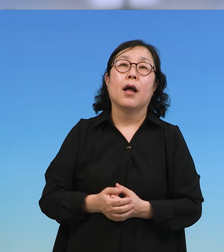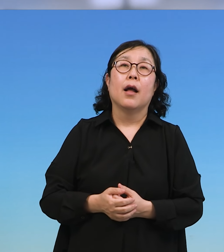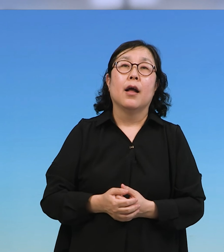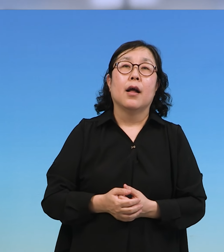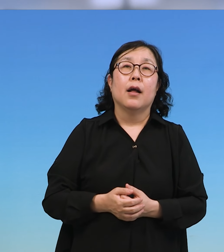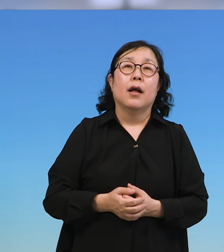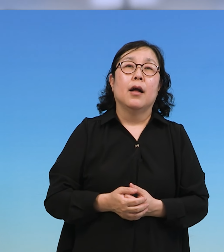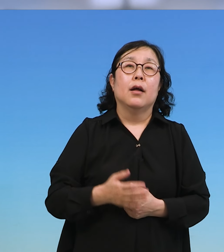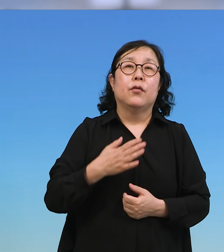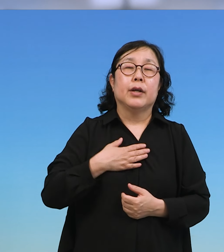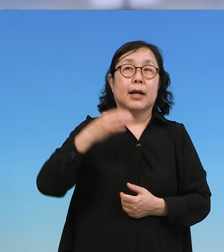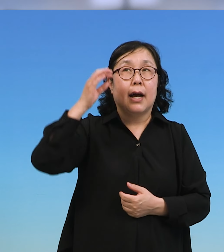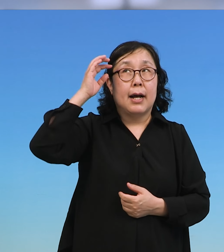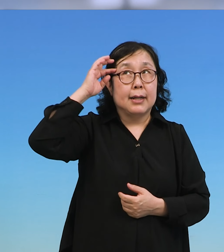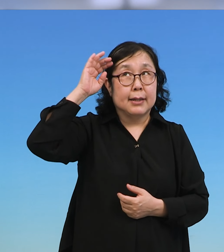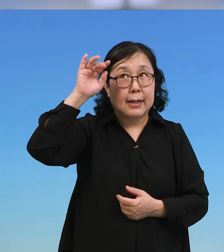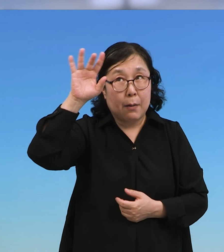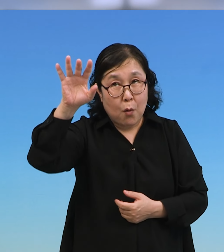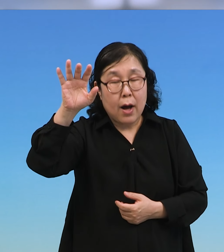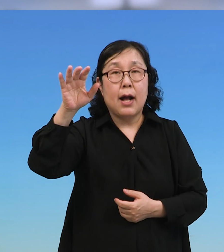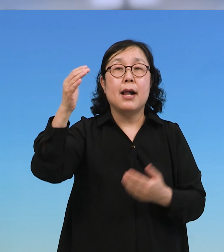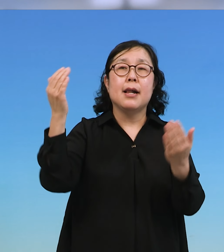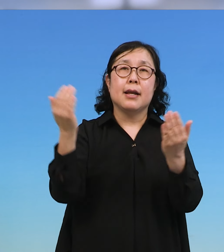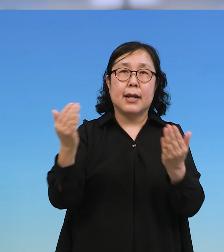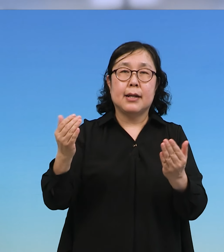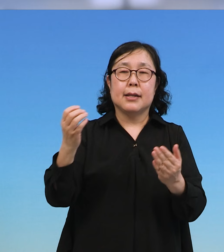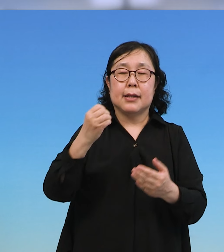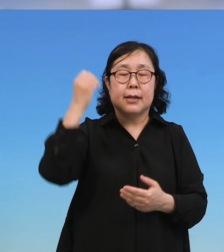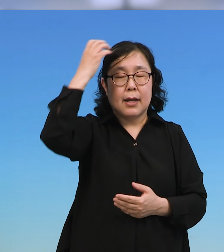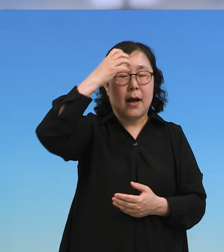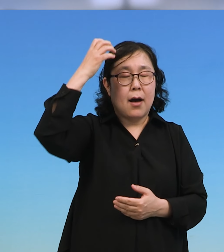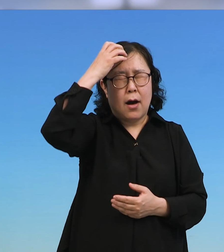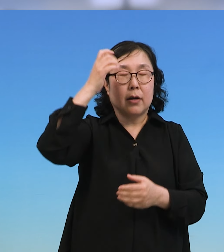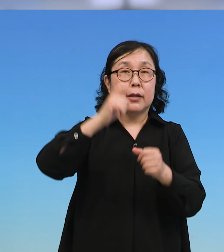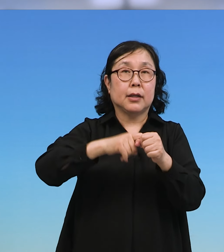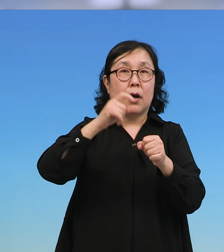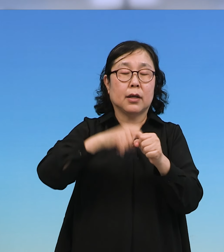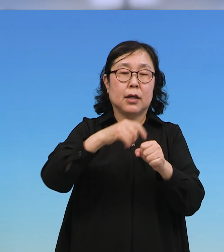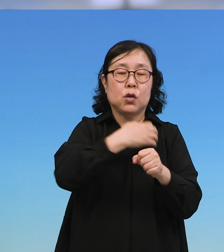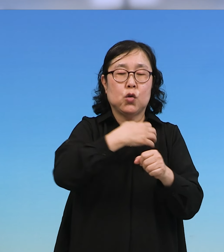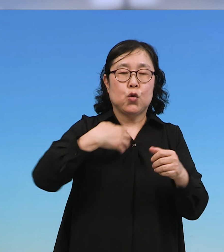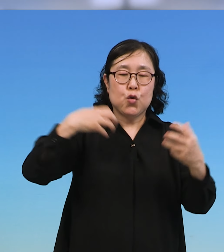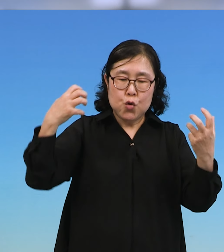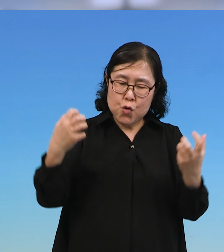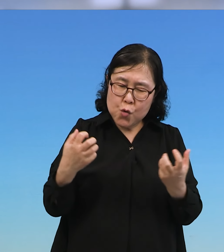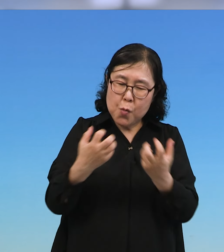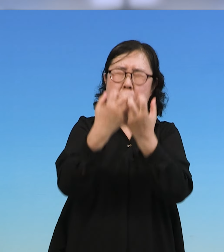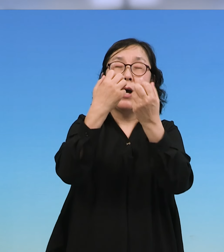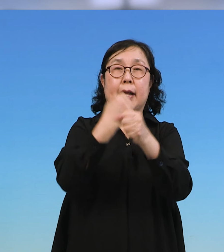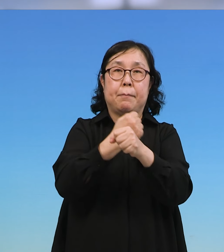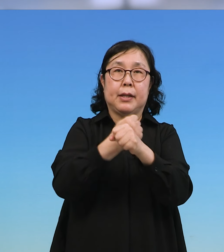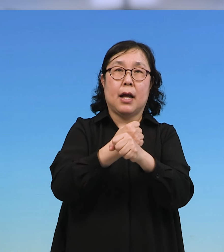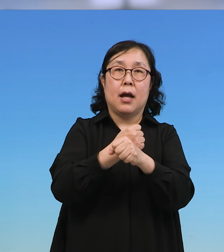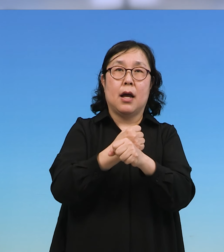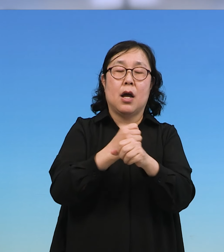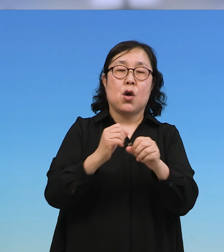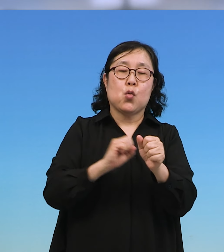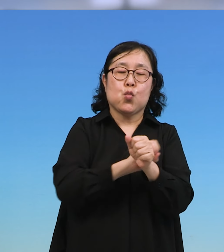우리가 추구해야 되는 거요, 영적인 충만함입니다. 이제 여러분, 코로나19 이거 영적으로 엄청